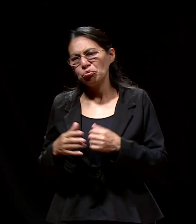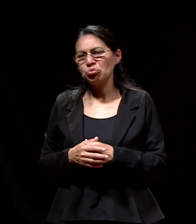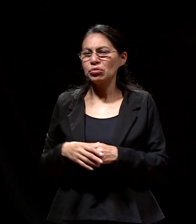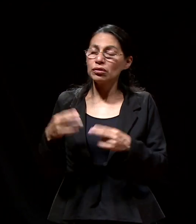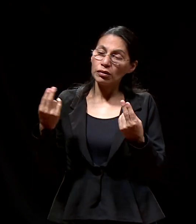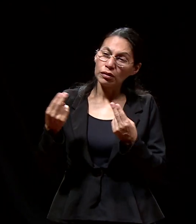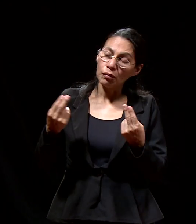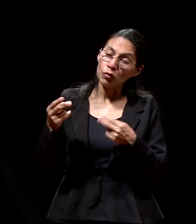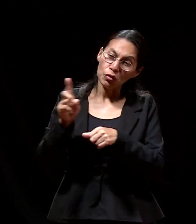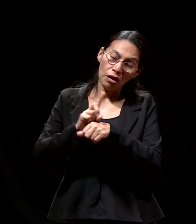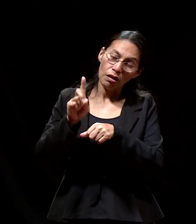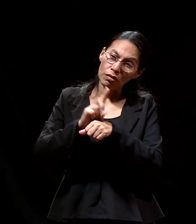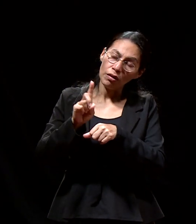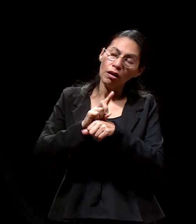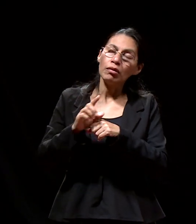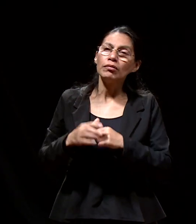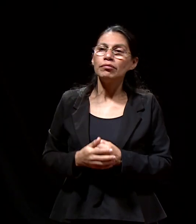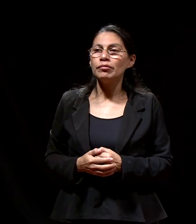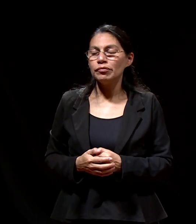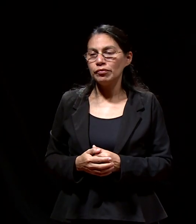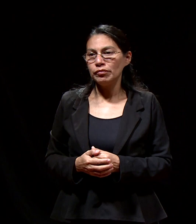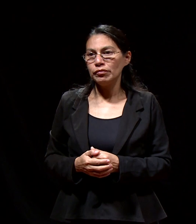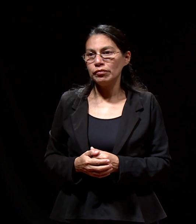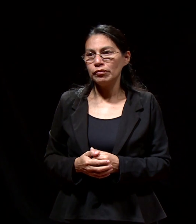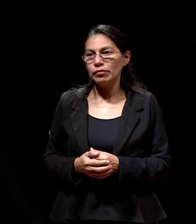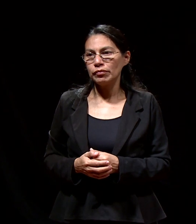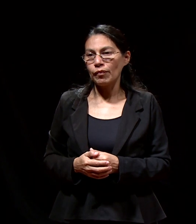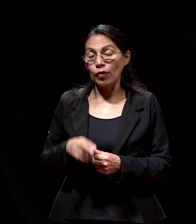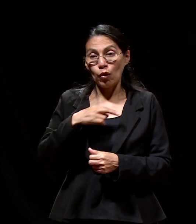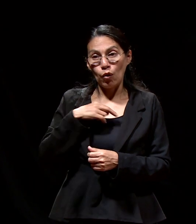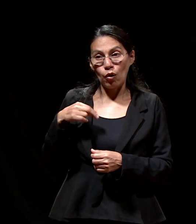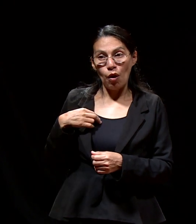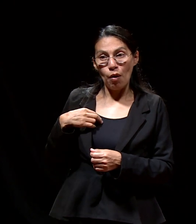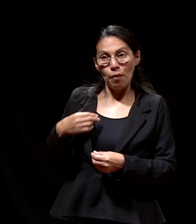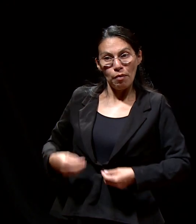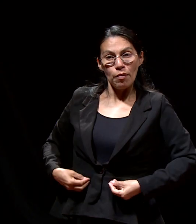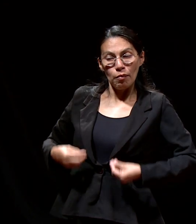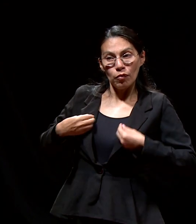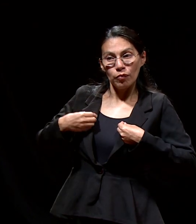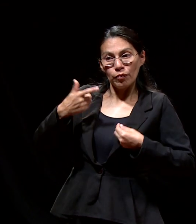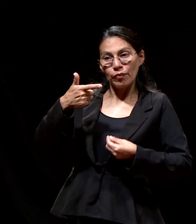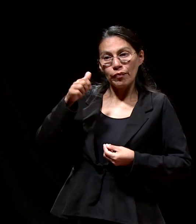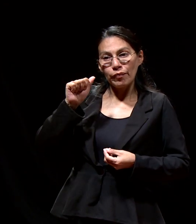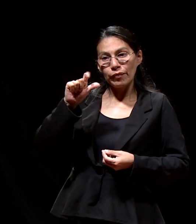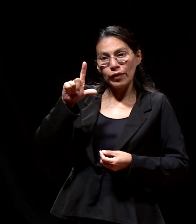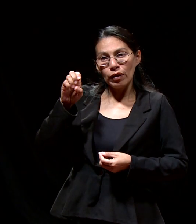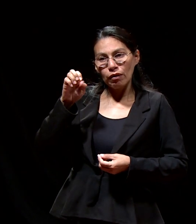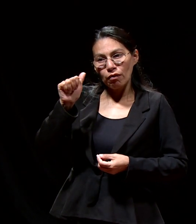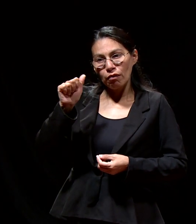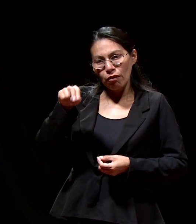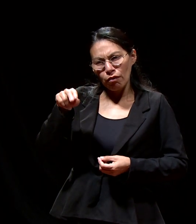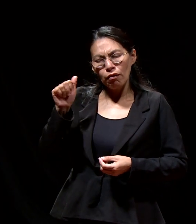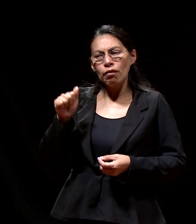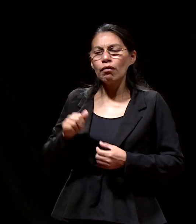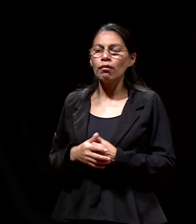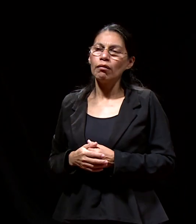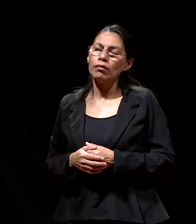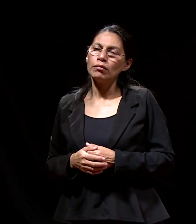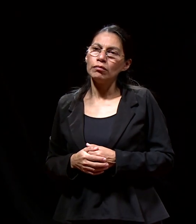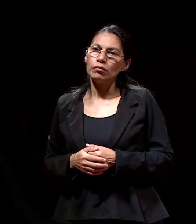pues que necesitamos vivimos en Galiana entonces este